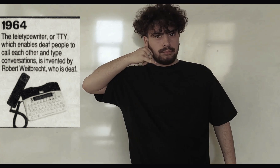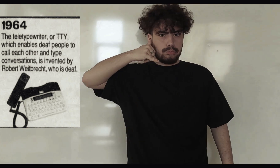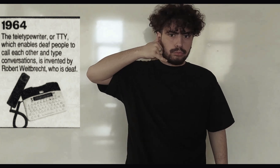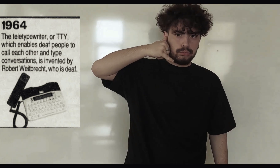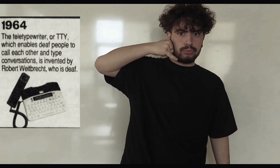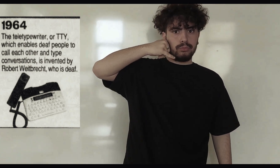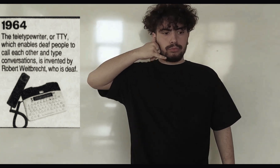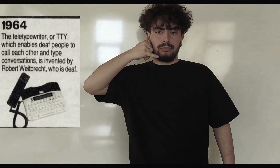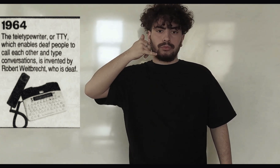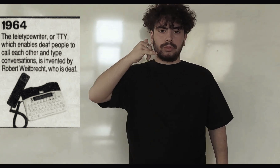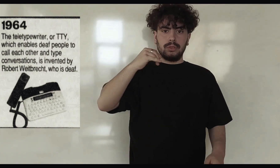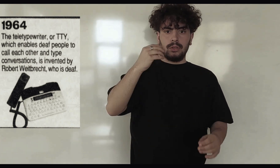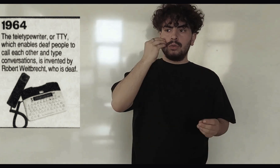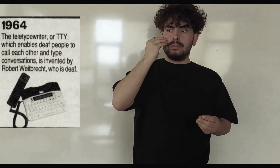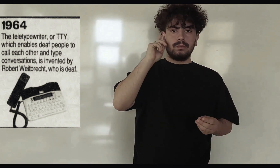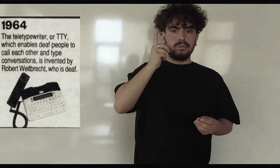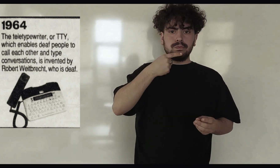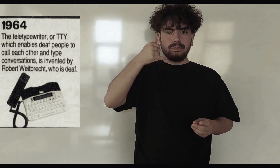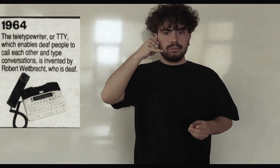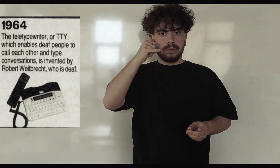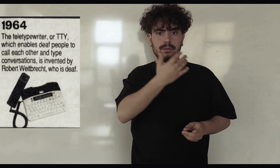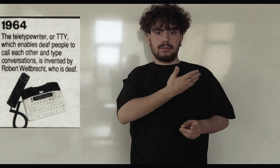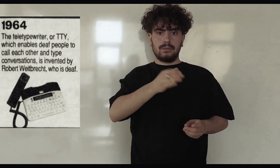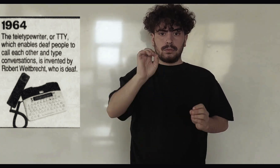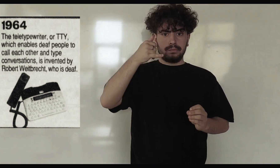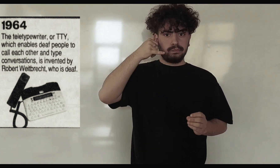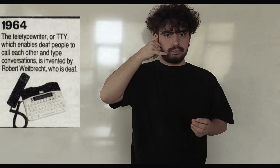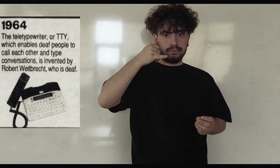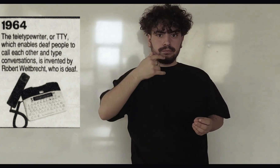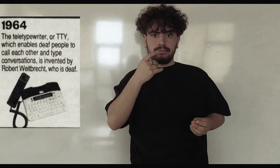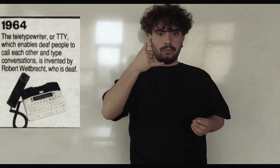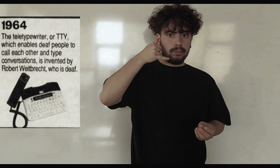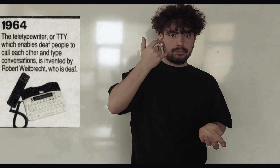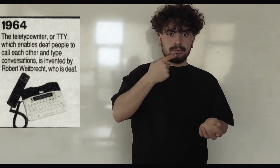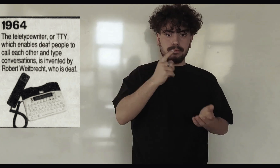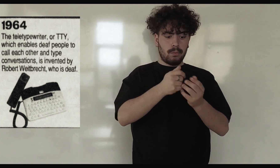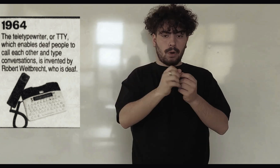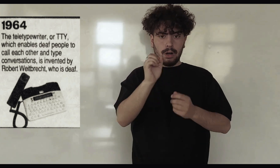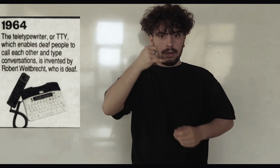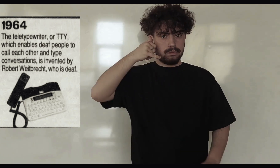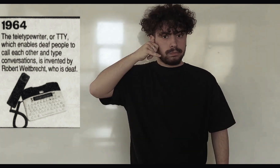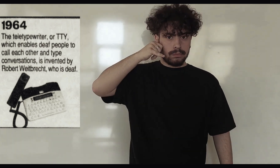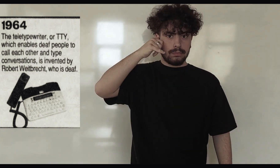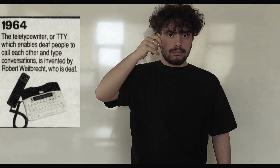a comunicar, inventou um aparelho para que as pessoas surdas pudessem falar ao telefone.